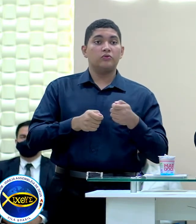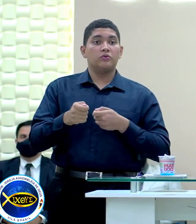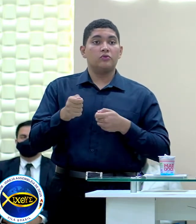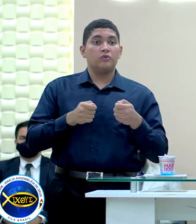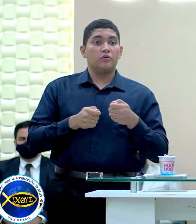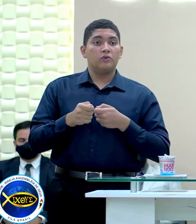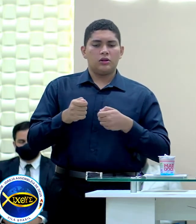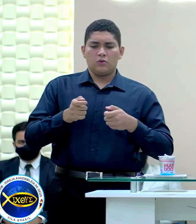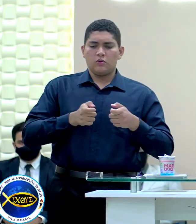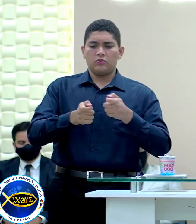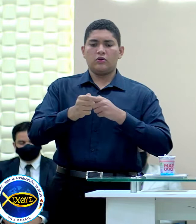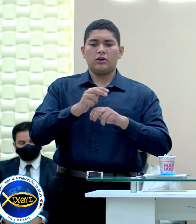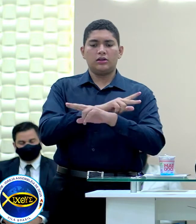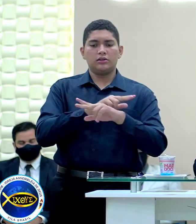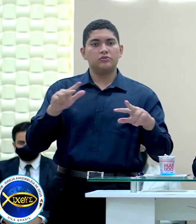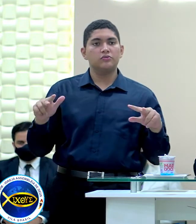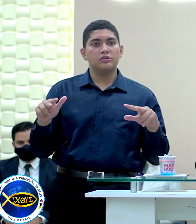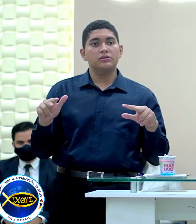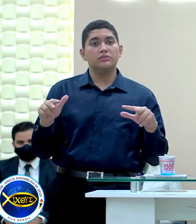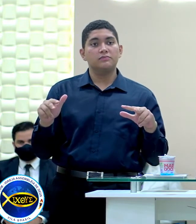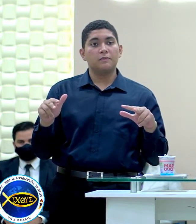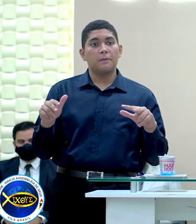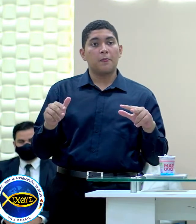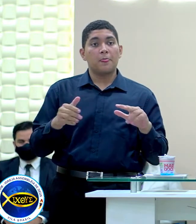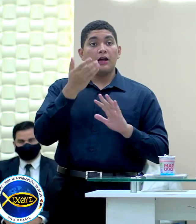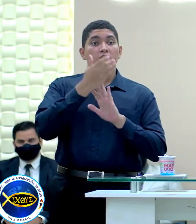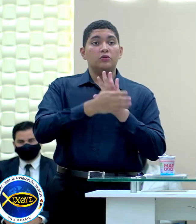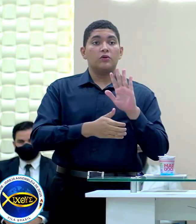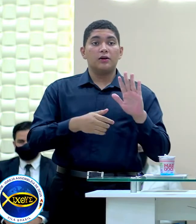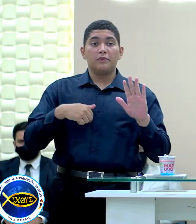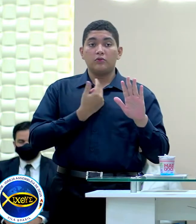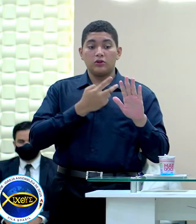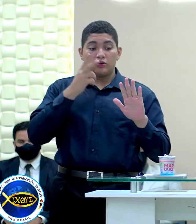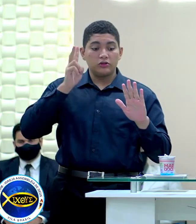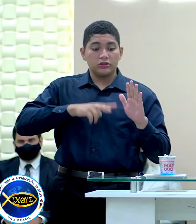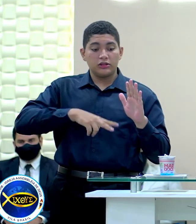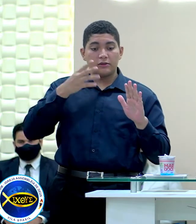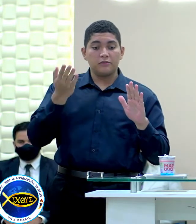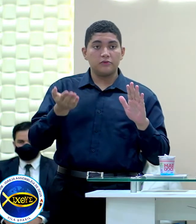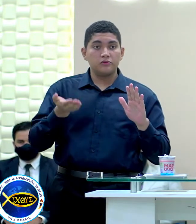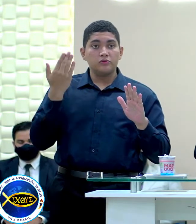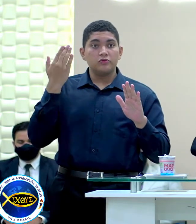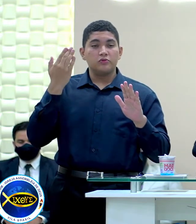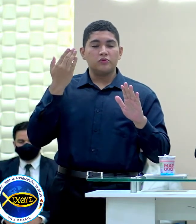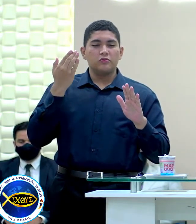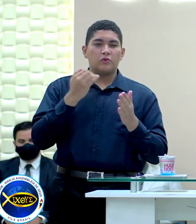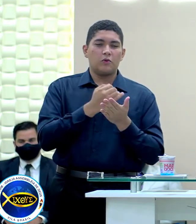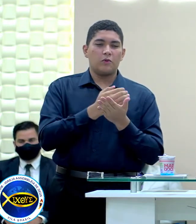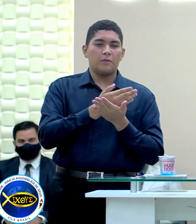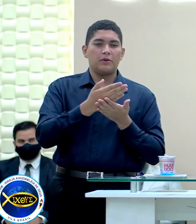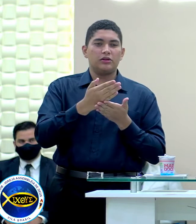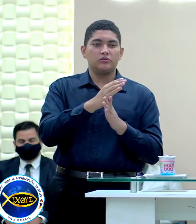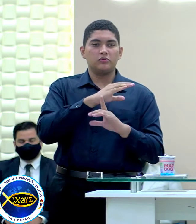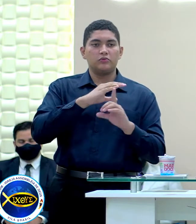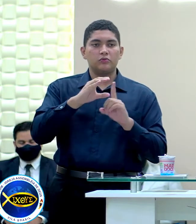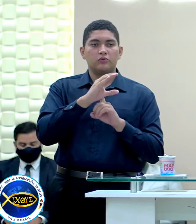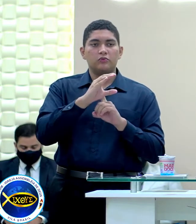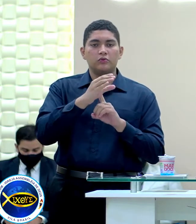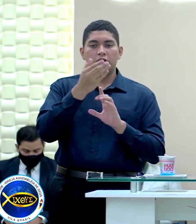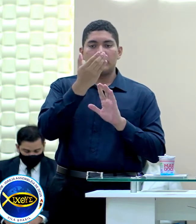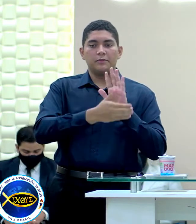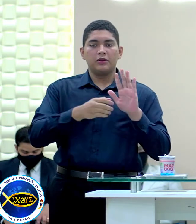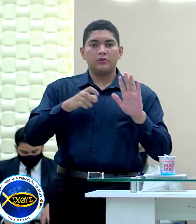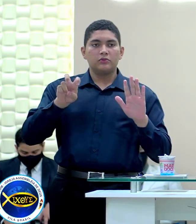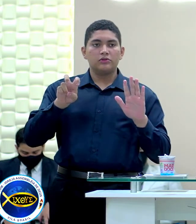as coisas. No capítulo que fora lido no início do culto, na leitura oficial, capítulo 5 da